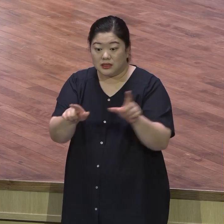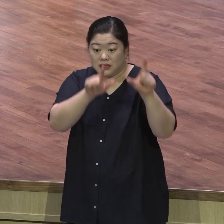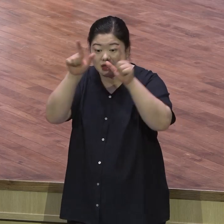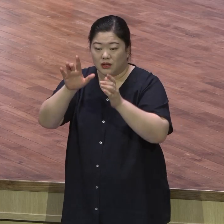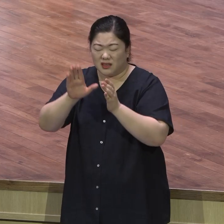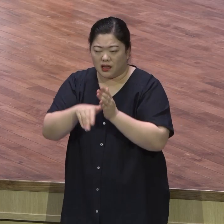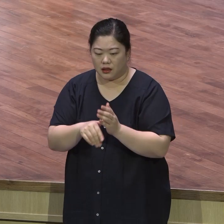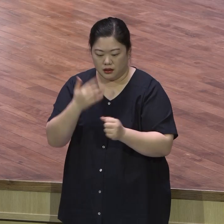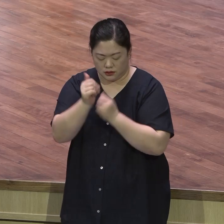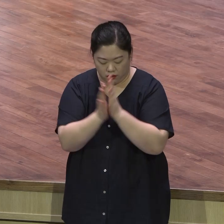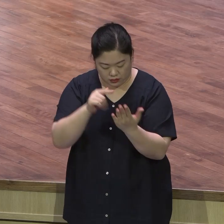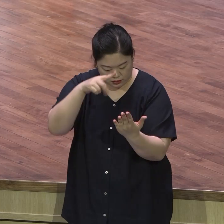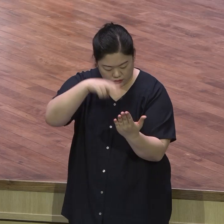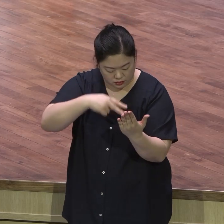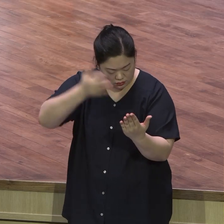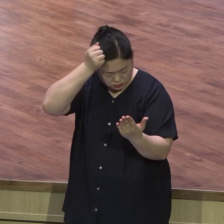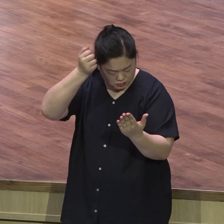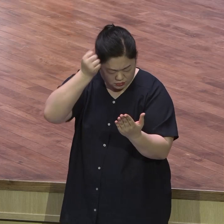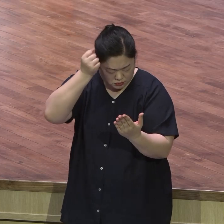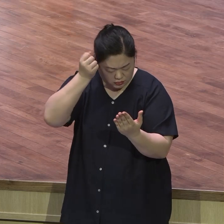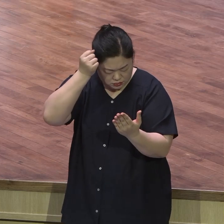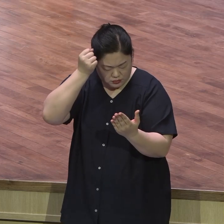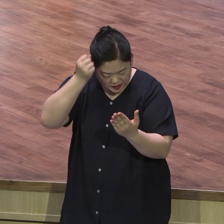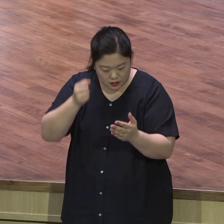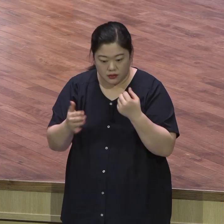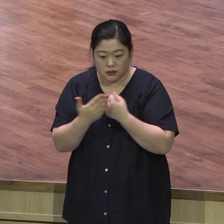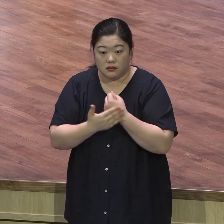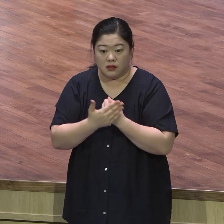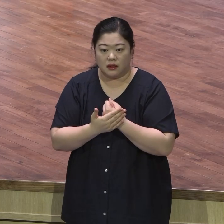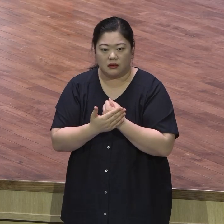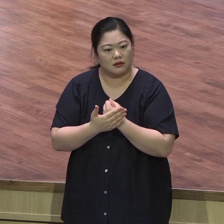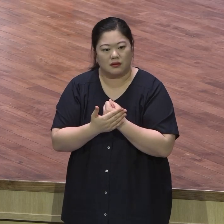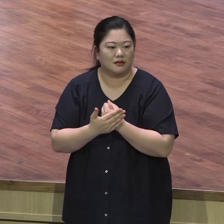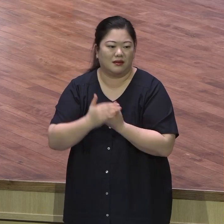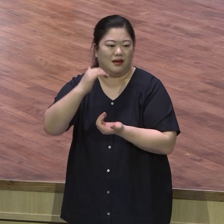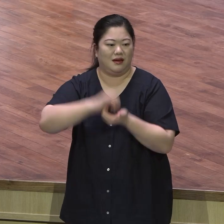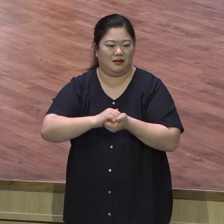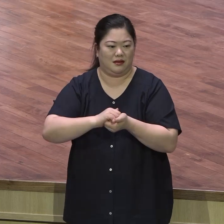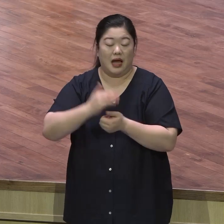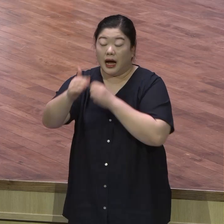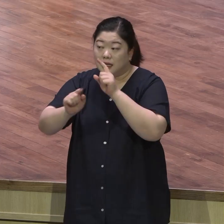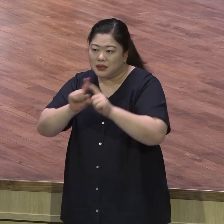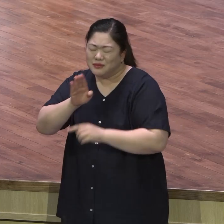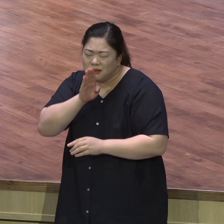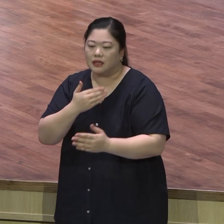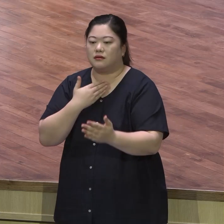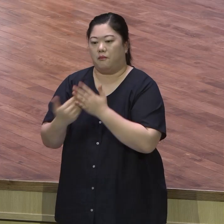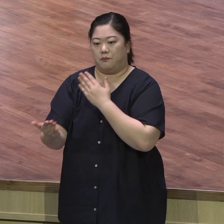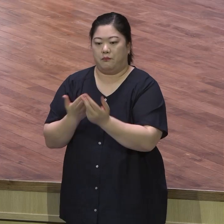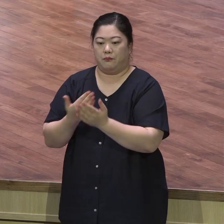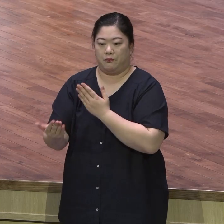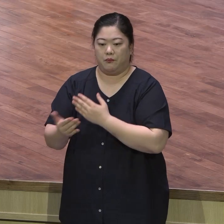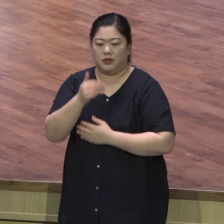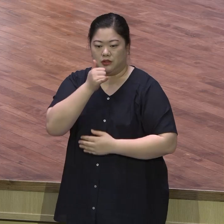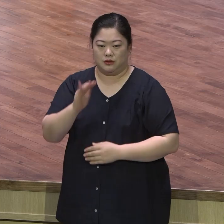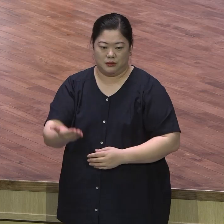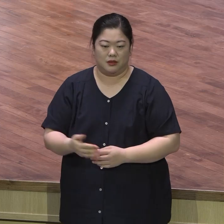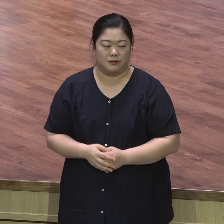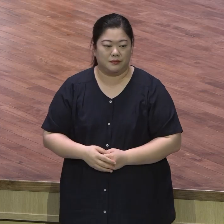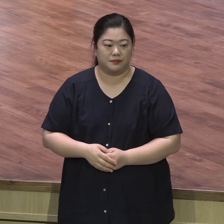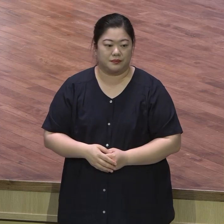힘있게 하고 확실하게 하고 성장이 되지. 말씀이 성취된 걸 처음에 해야지. 이 헌신의 삶을 살면